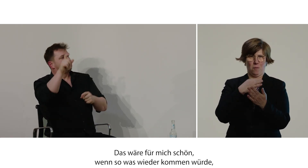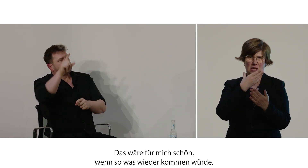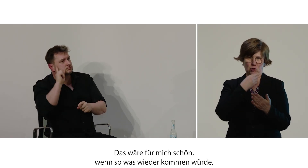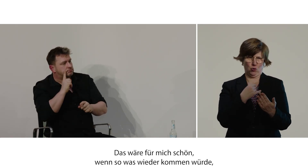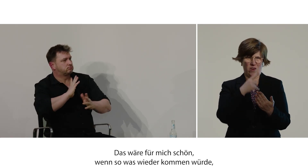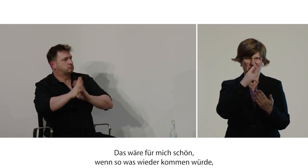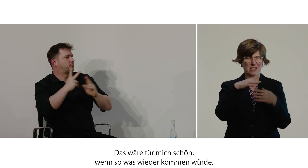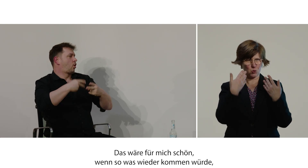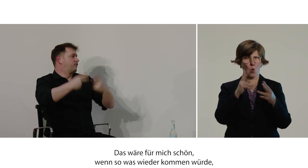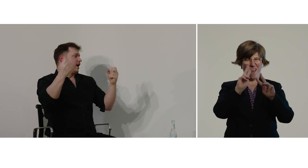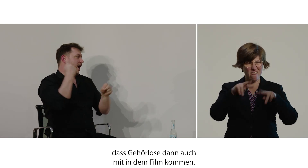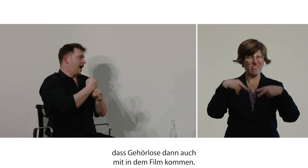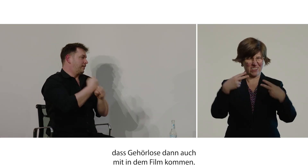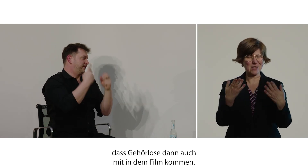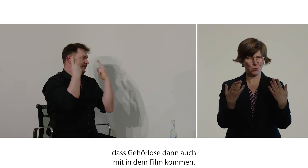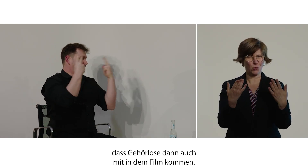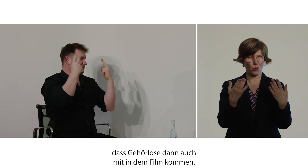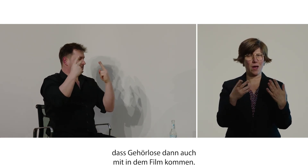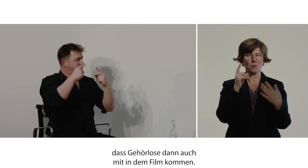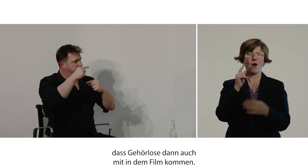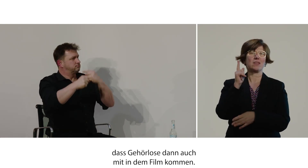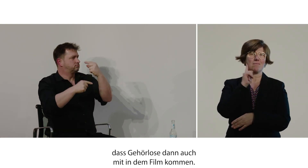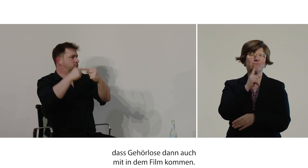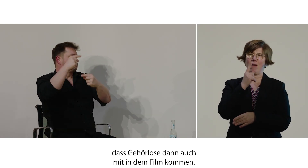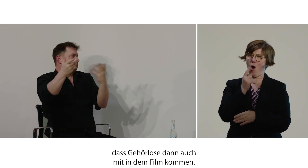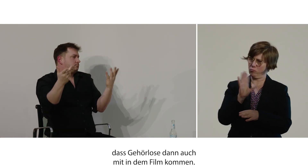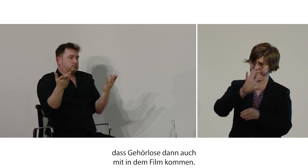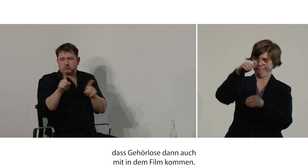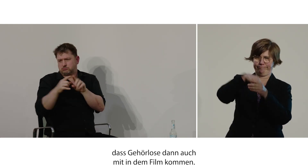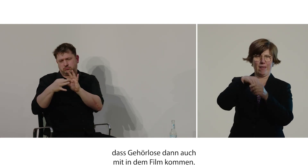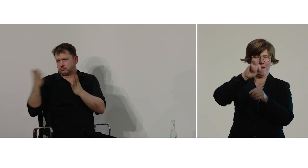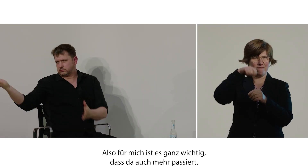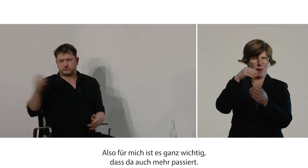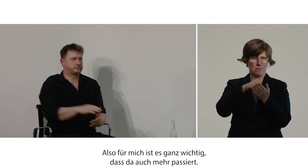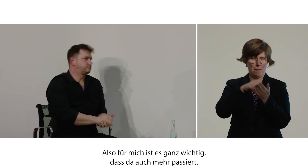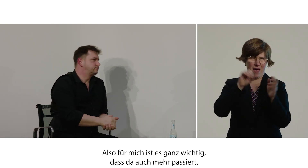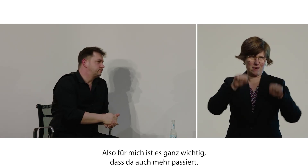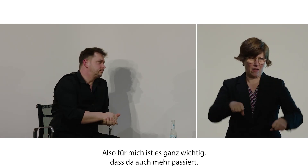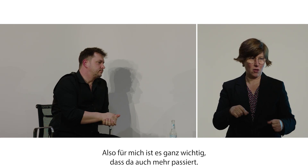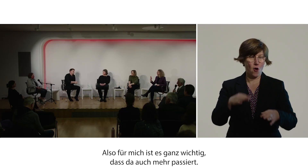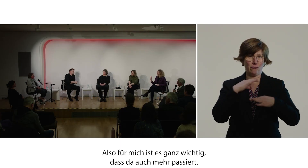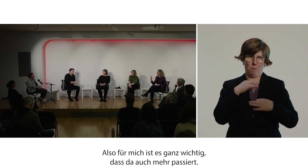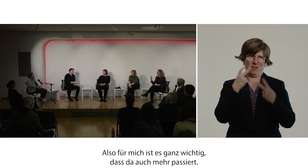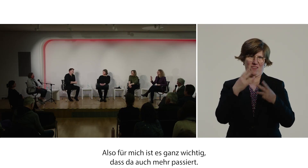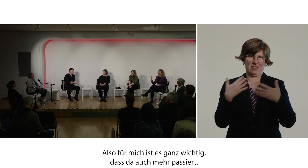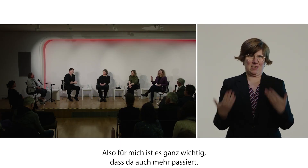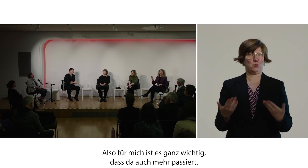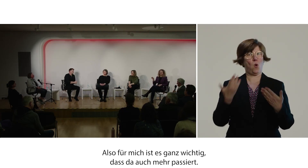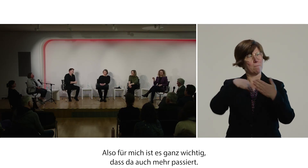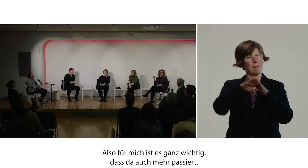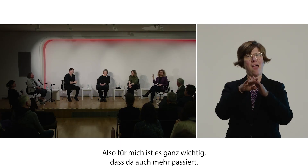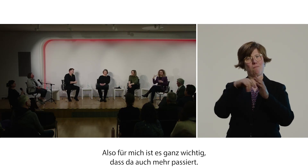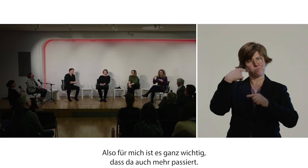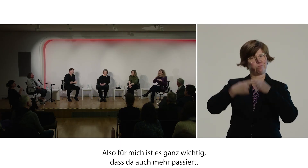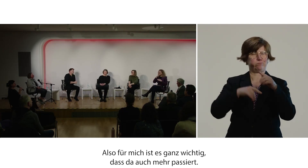schön, wenn so etwas wieder kommen würde, dass zum Beispiel auch Gehörlose dann auch mit in den Film mit reinkommen. Also für mich ist es ganz wichtig, dass da auch ein bisschen mehr